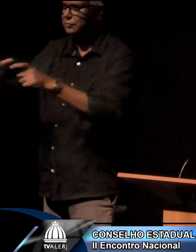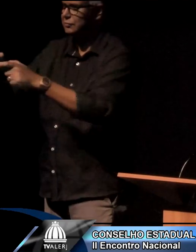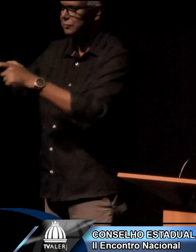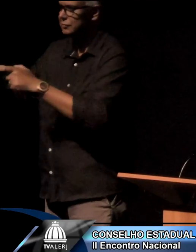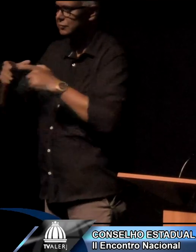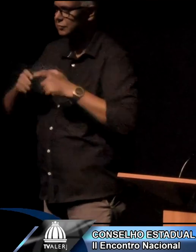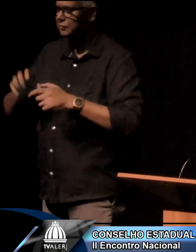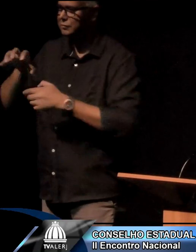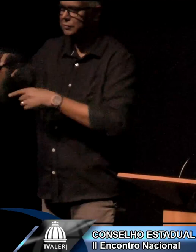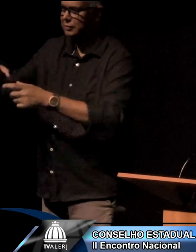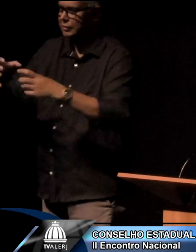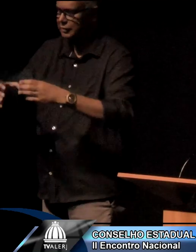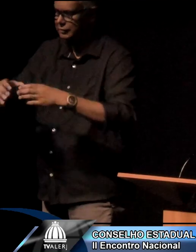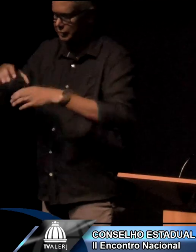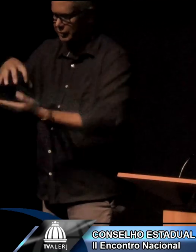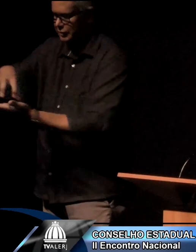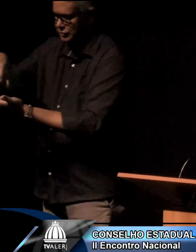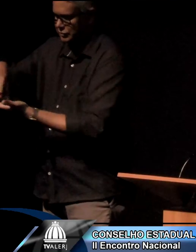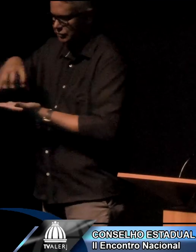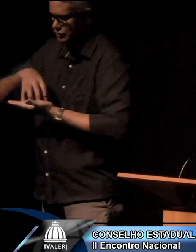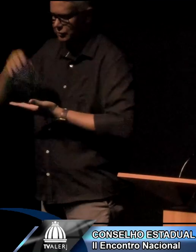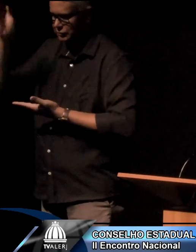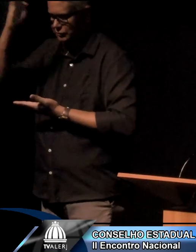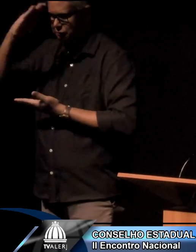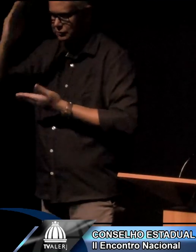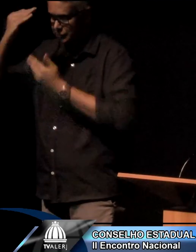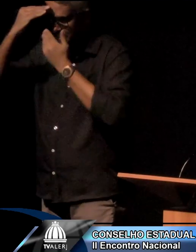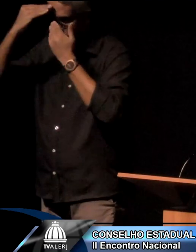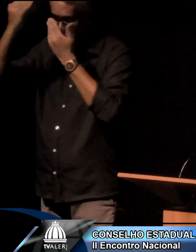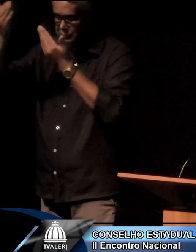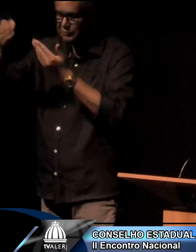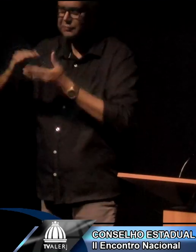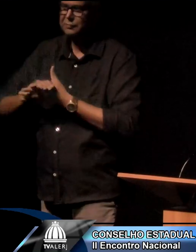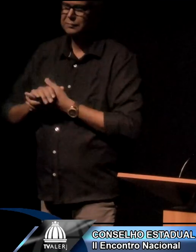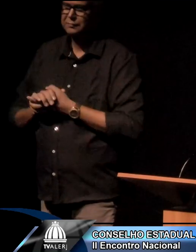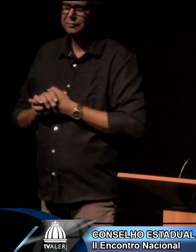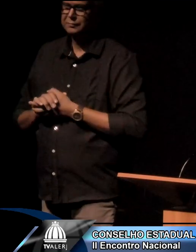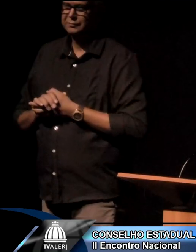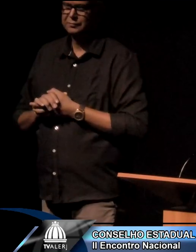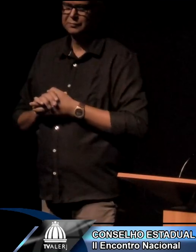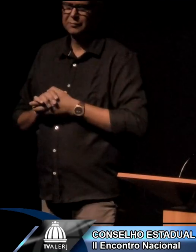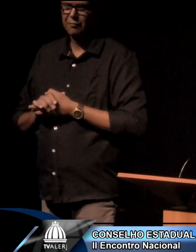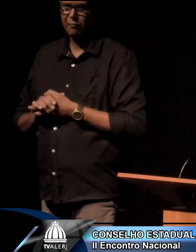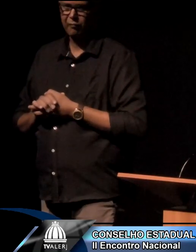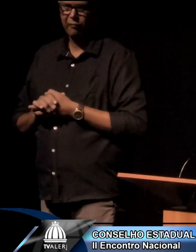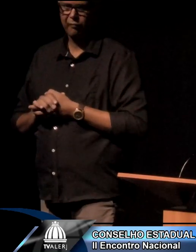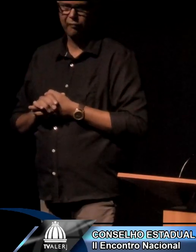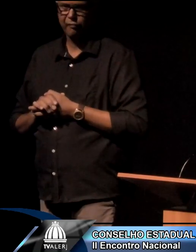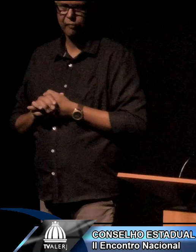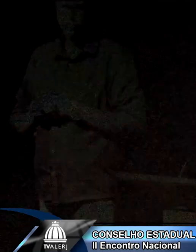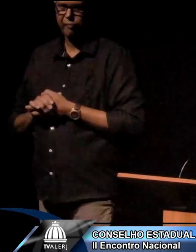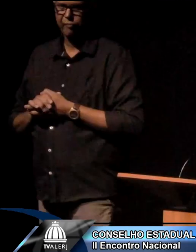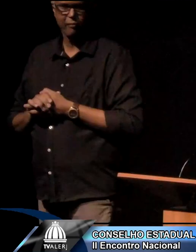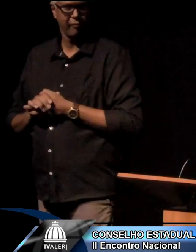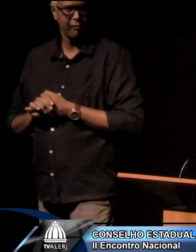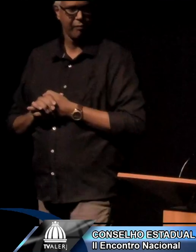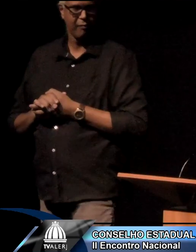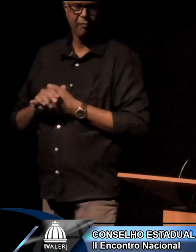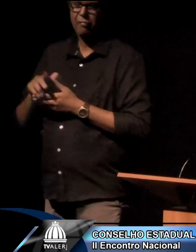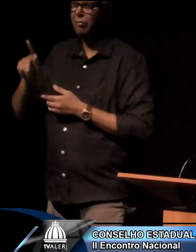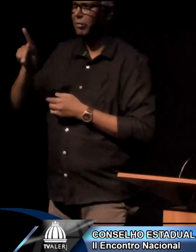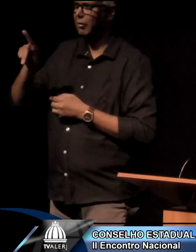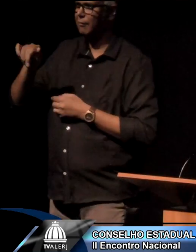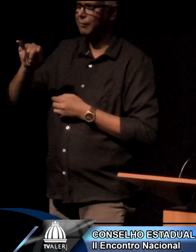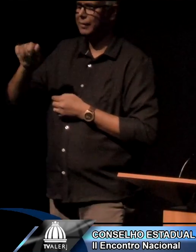queria agradecer muito a participação falei Piauí falei